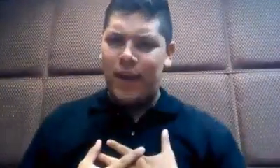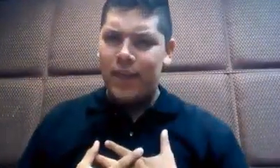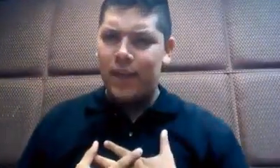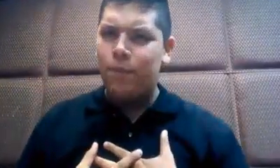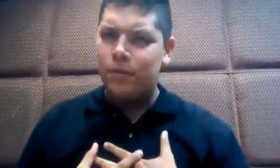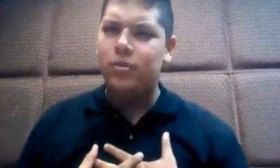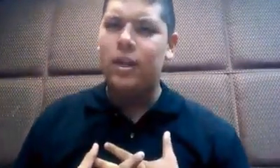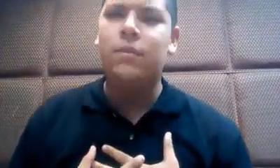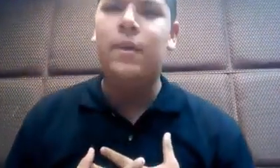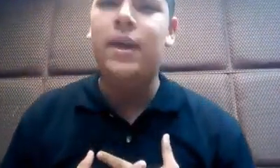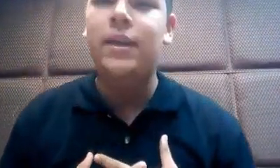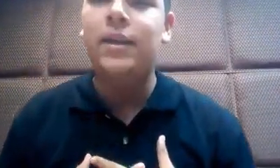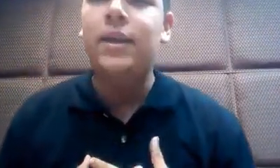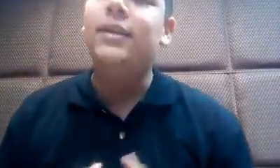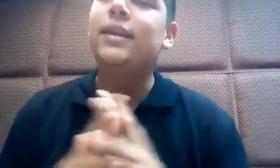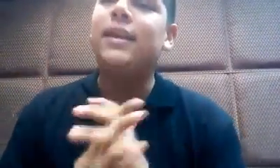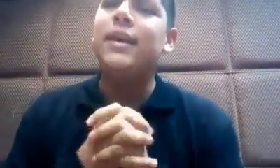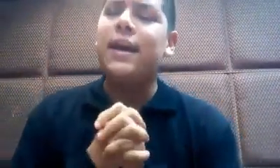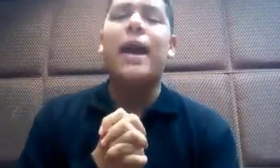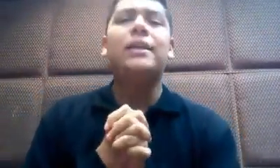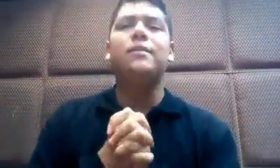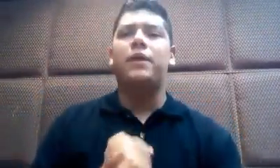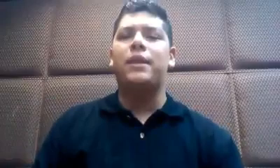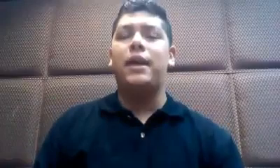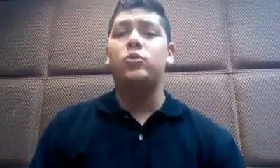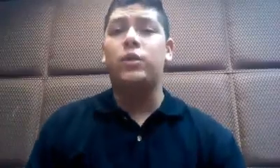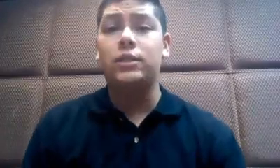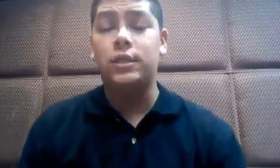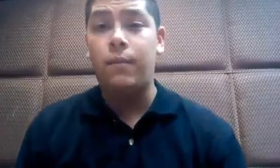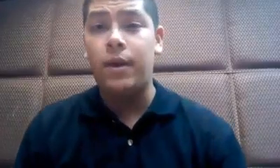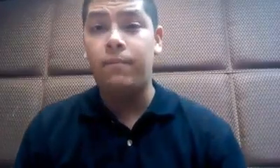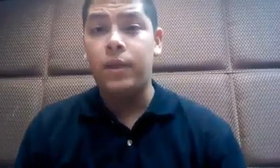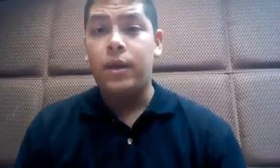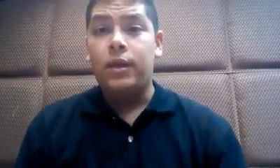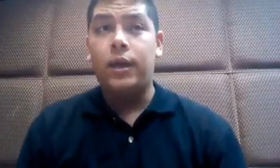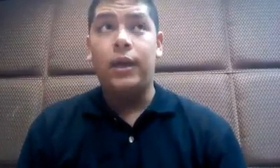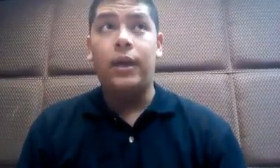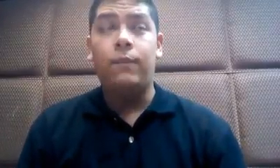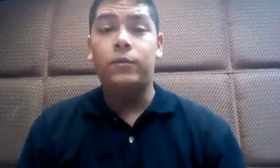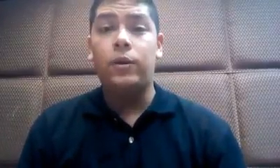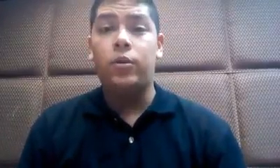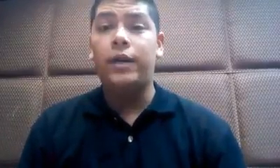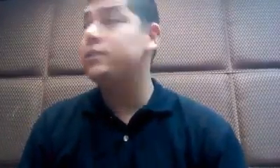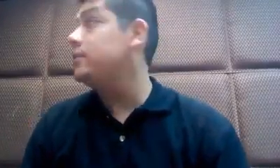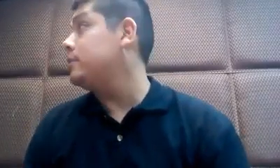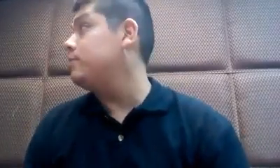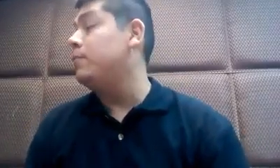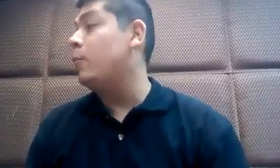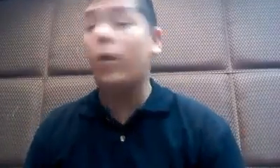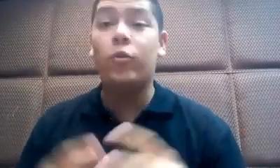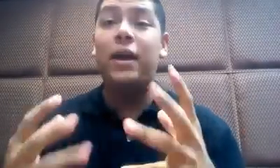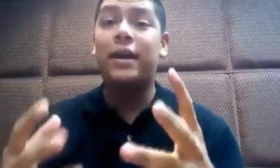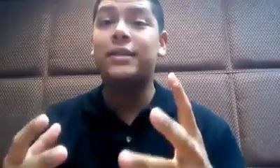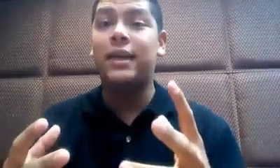en lo personal. Yo también ya tenía ganas de platicar sobre este tema, que pues bueno, es cuando viajes en